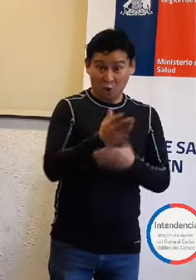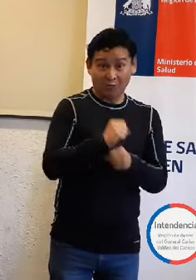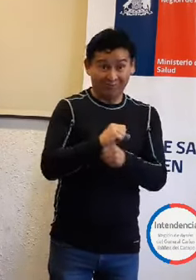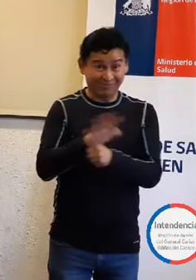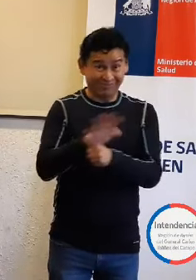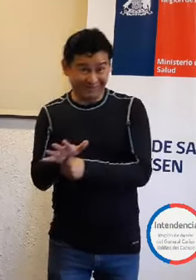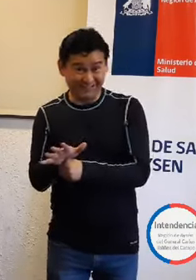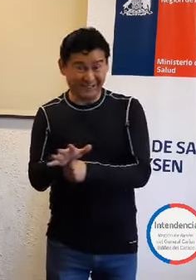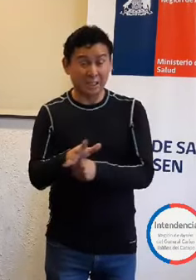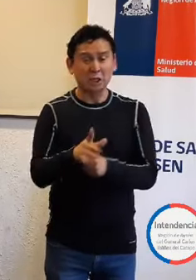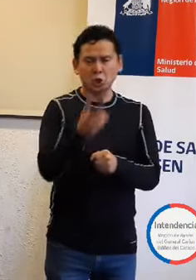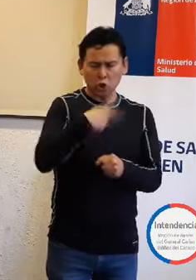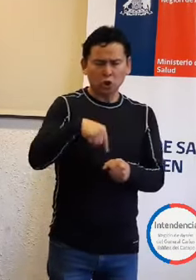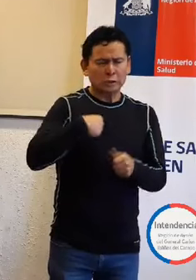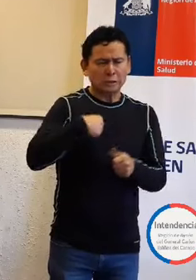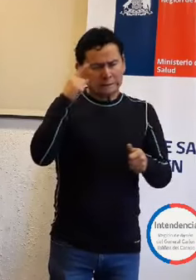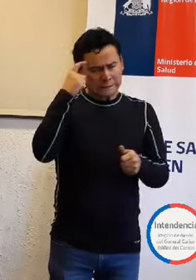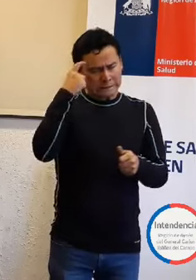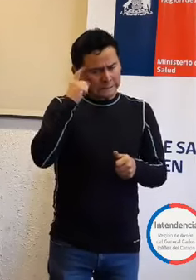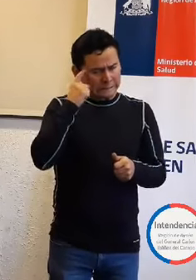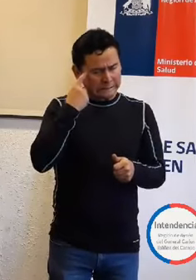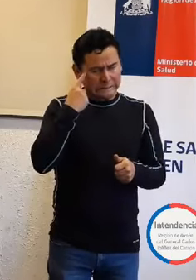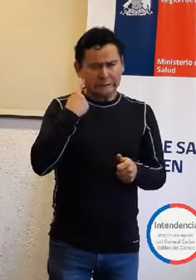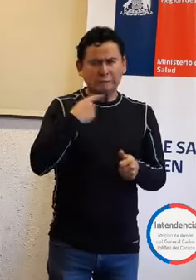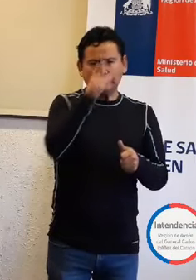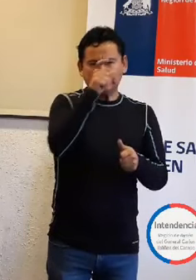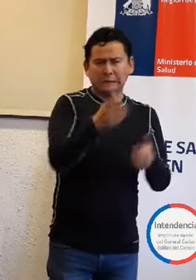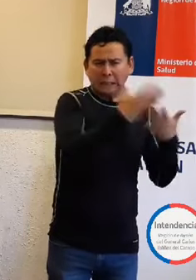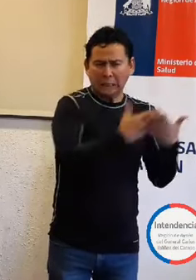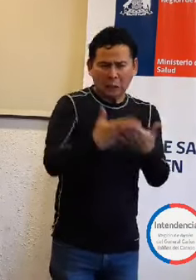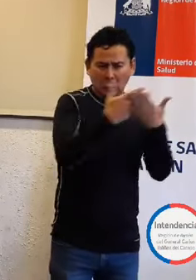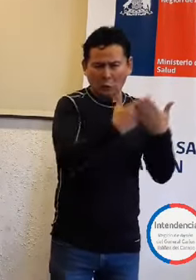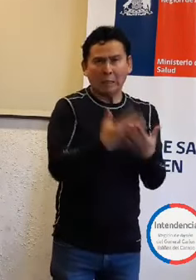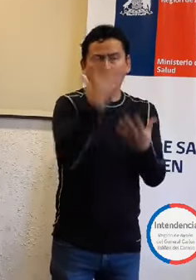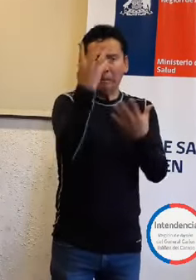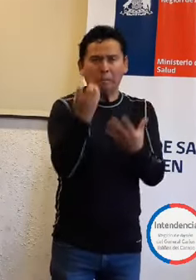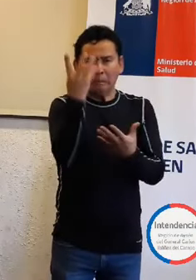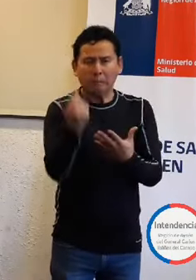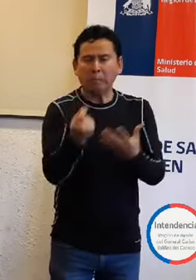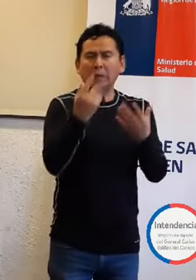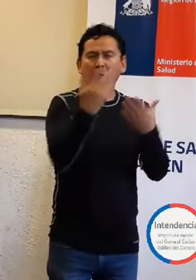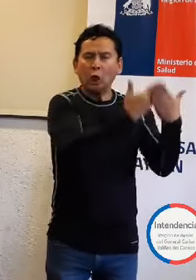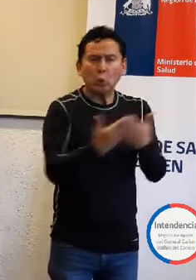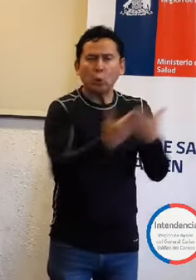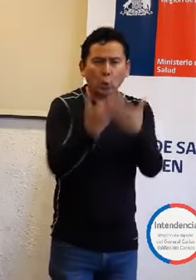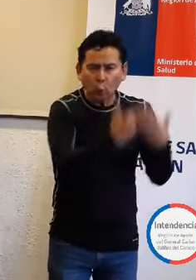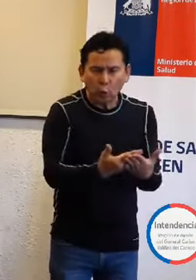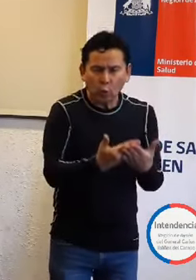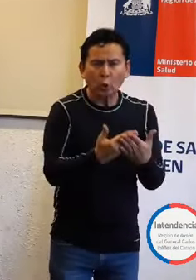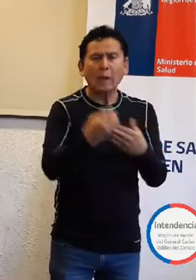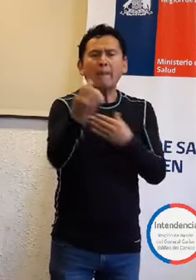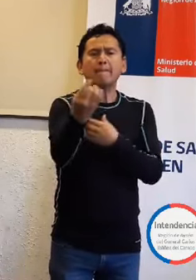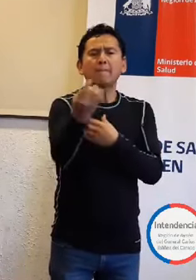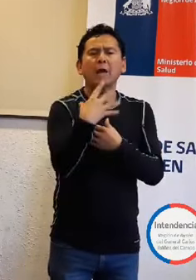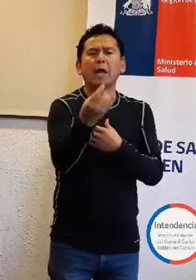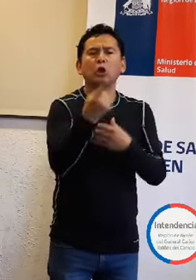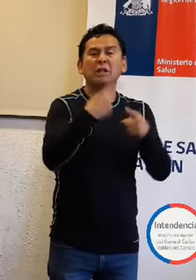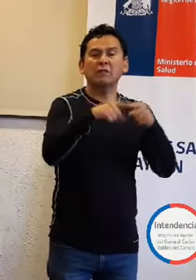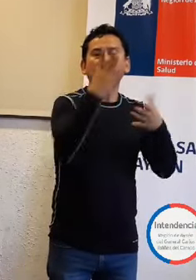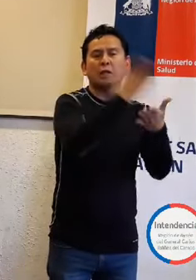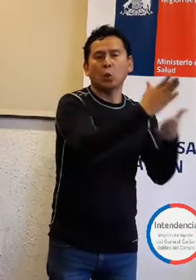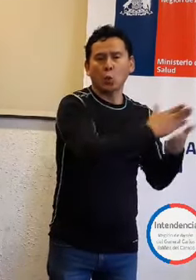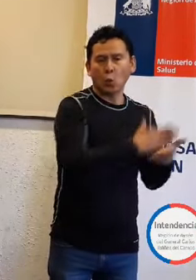visto y vivido el sacrificio de los alumnos y apoderados para descargar guías y material de estudio que es enviado por los distintos